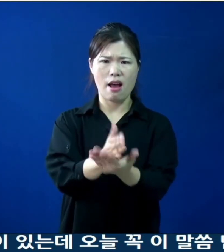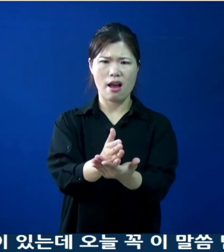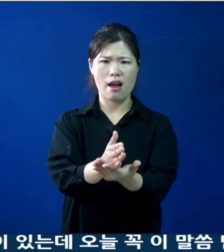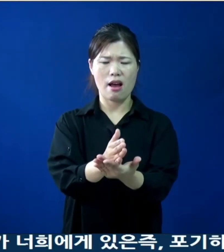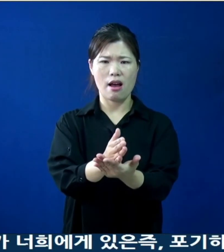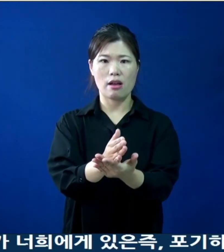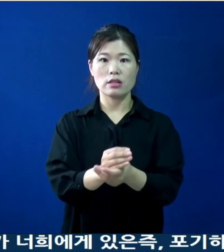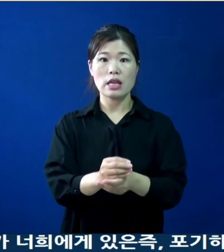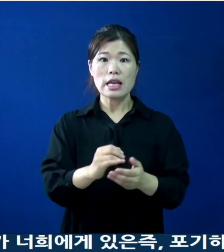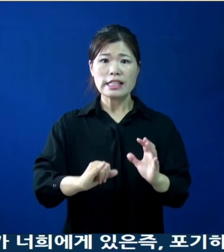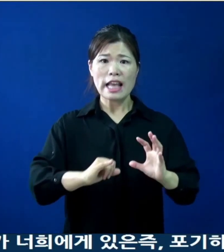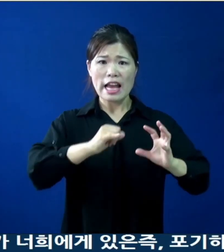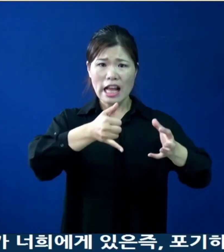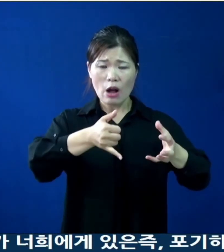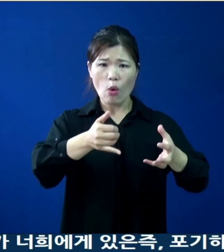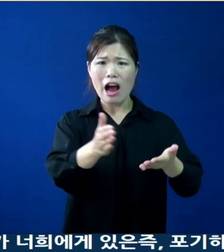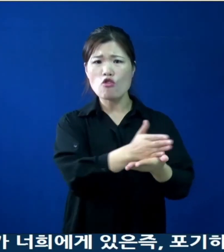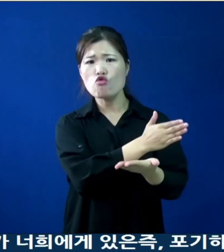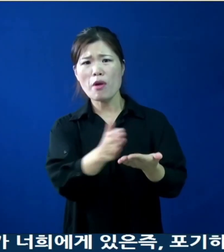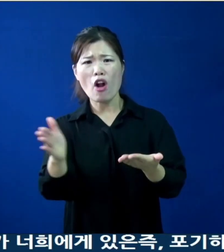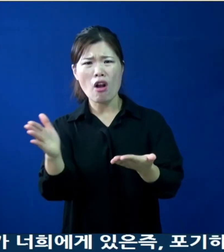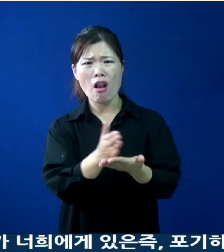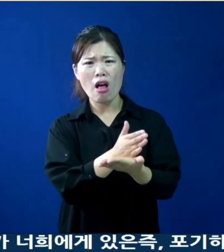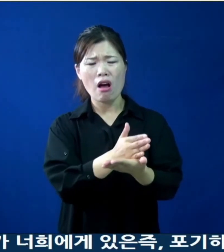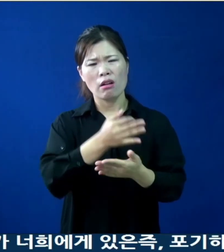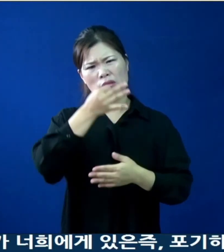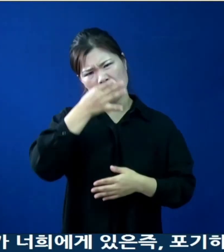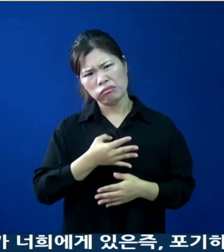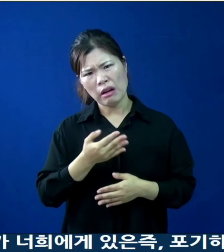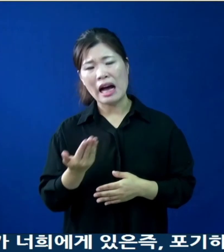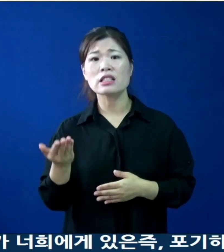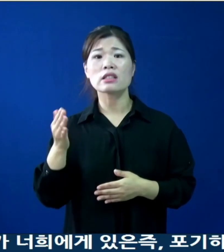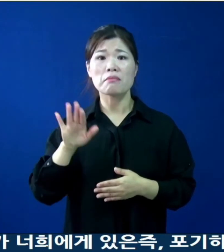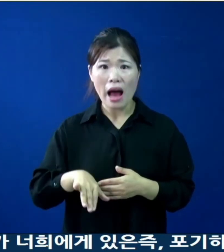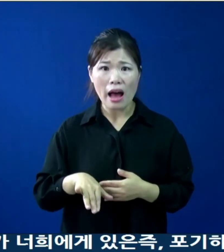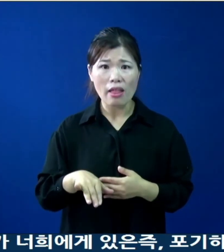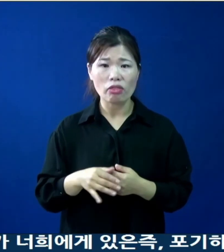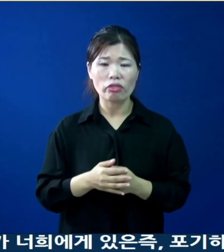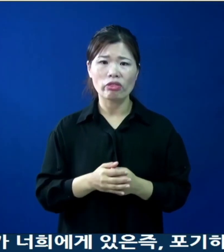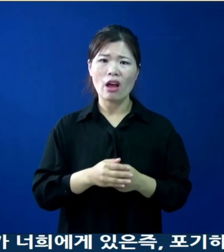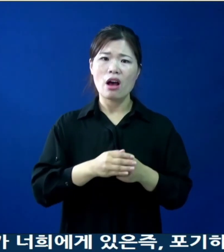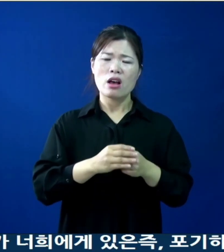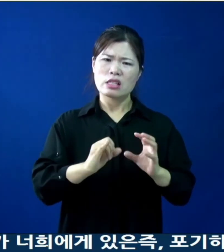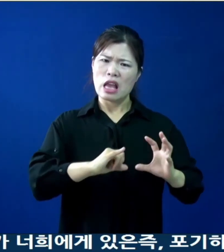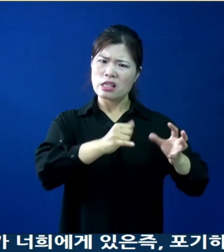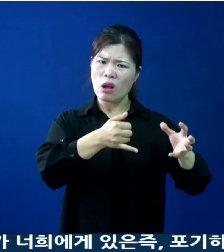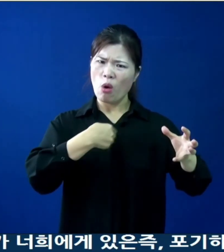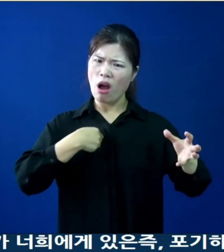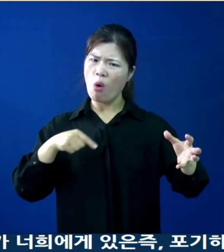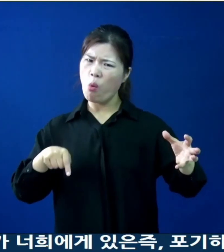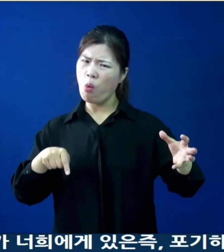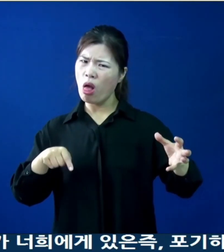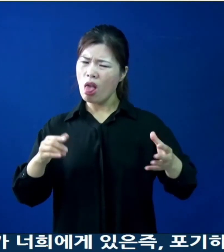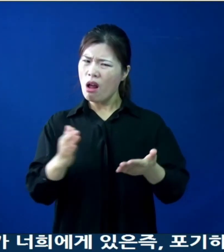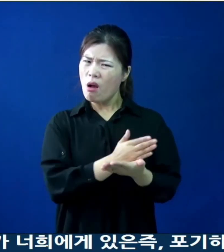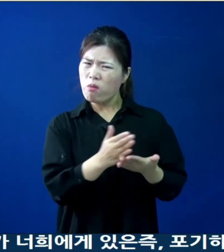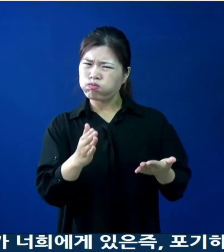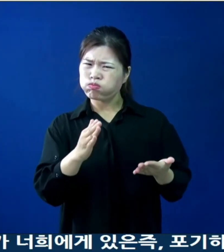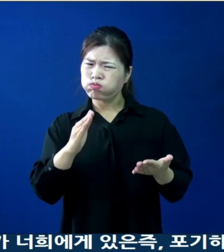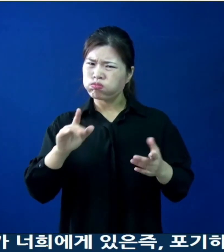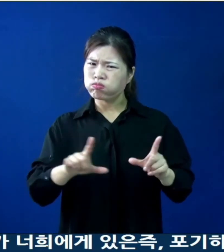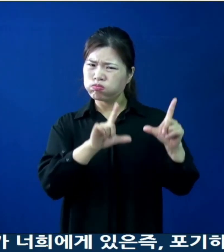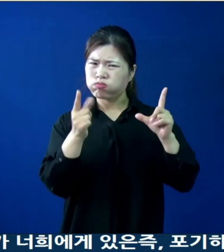세상과 구별되어 사는 일이 아무리 힘들더라도, 그래서 구별되어 살려고 그러다가 큰 어려움을